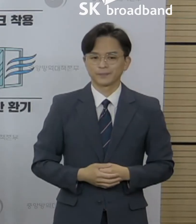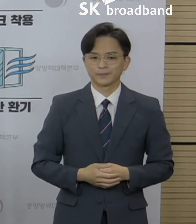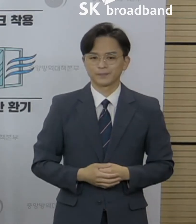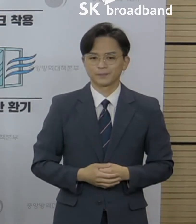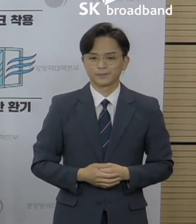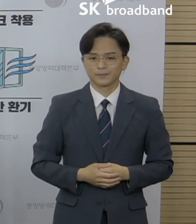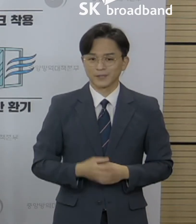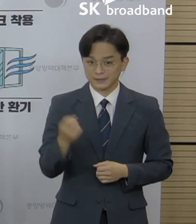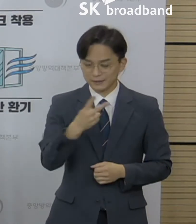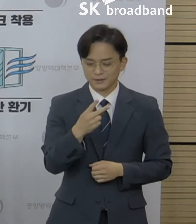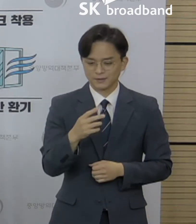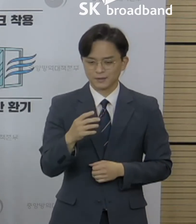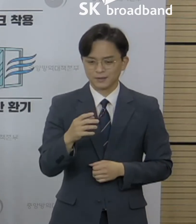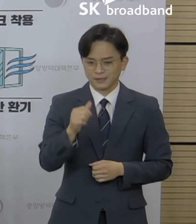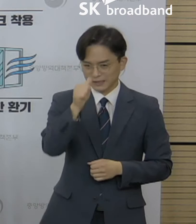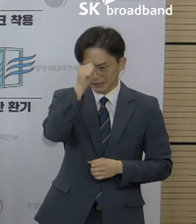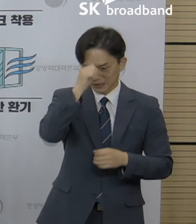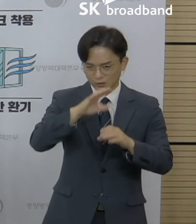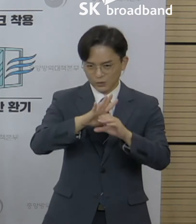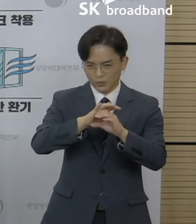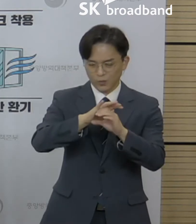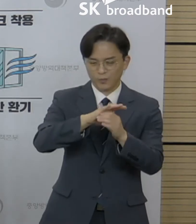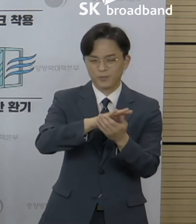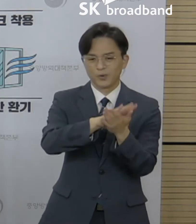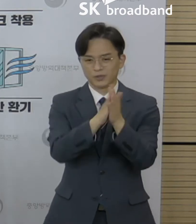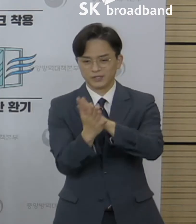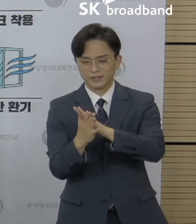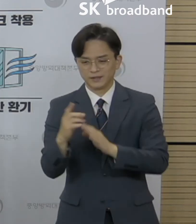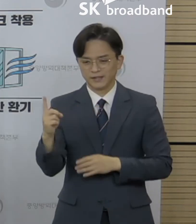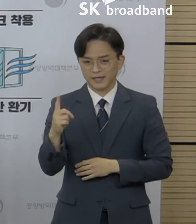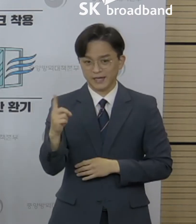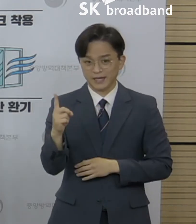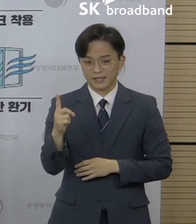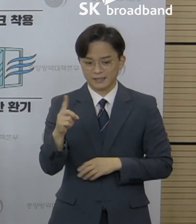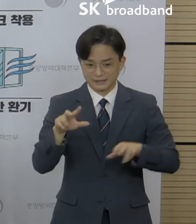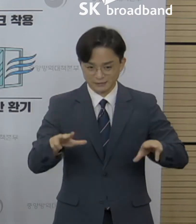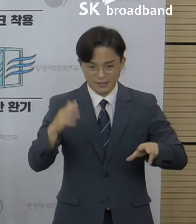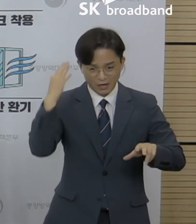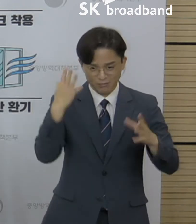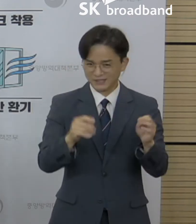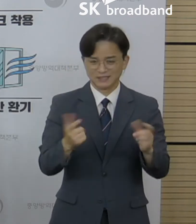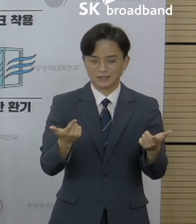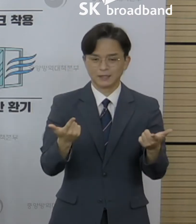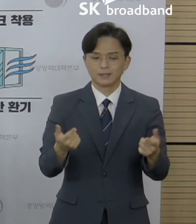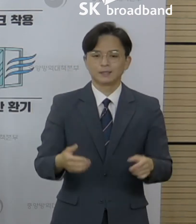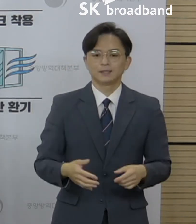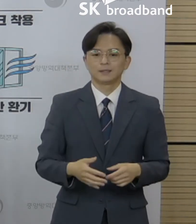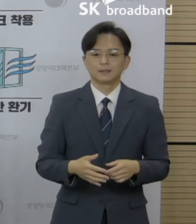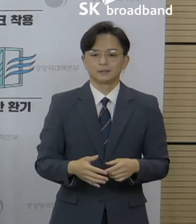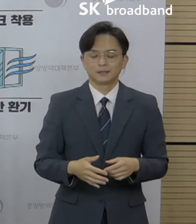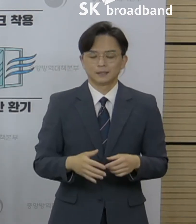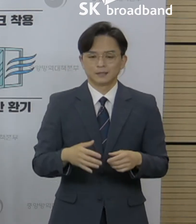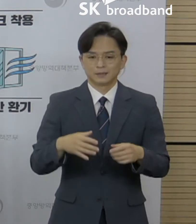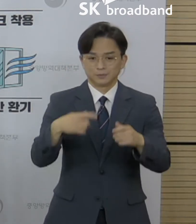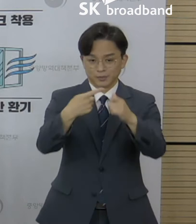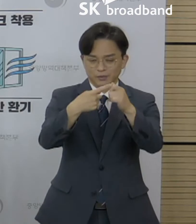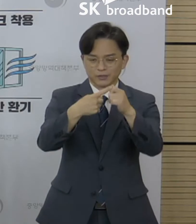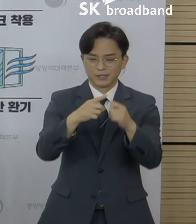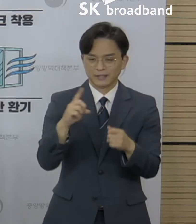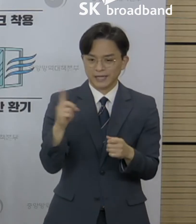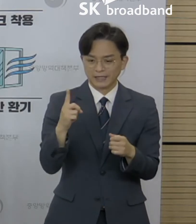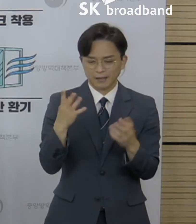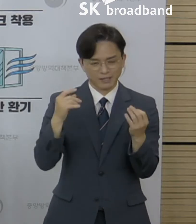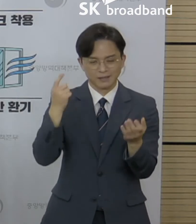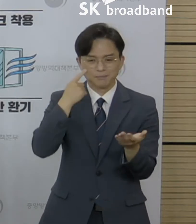크다고 볼 수도 없습니다. 왜냐하면 가장 걱정하는 변이는 세 가지고 세 가지 특성 첫 번째는 아예 진단이 안 되는 경우 두